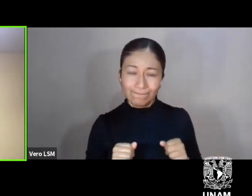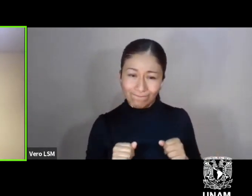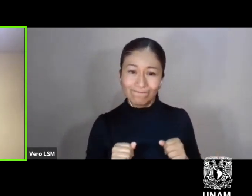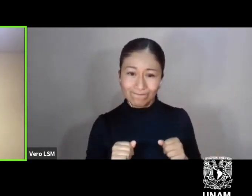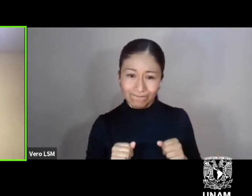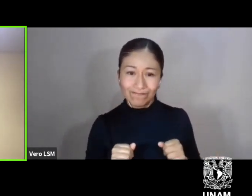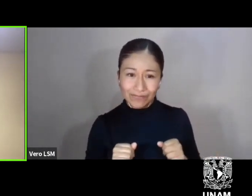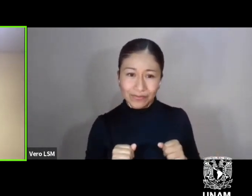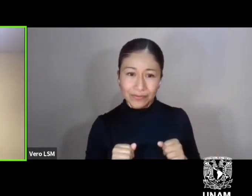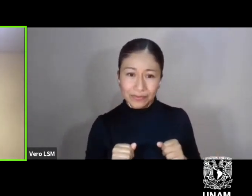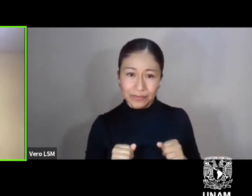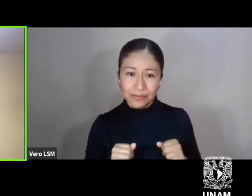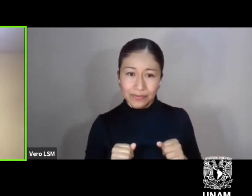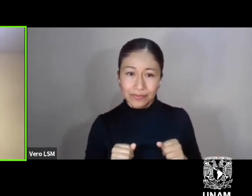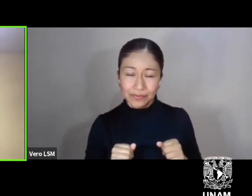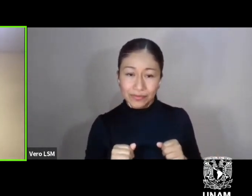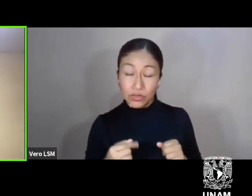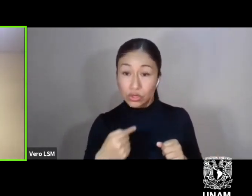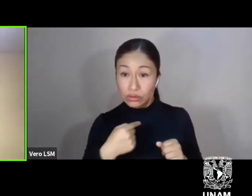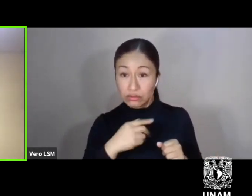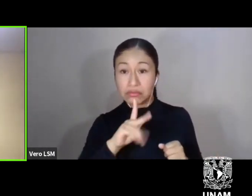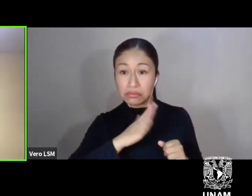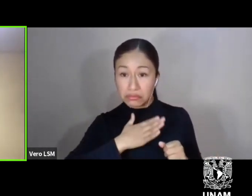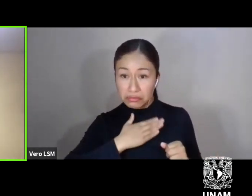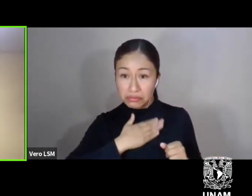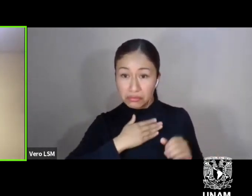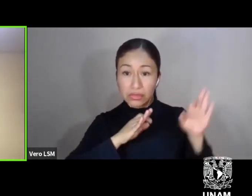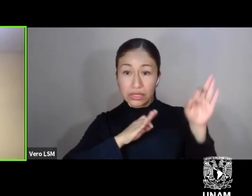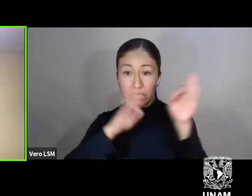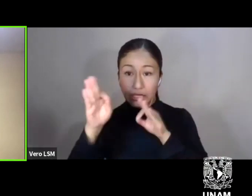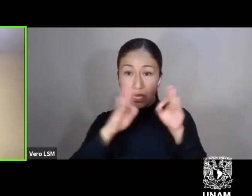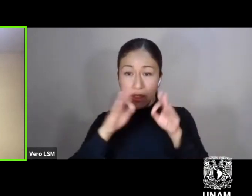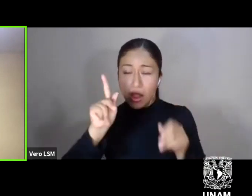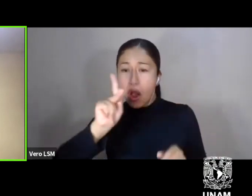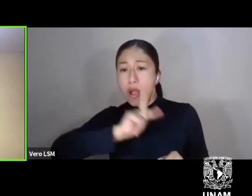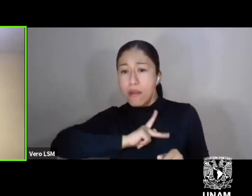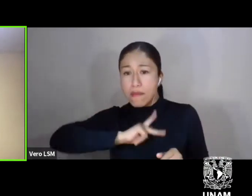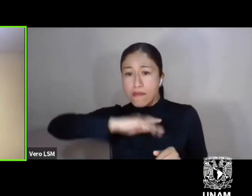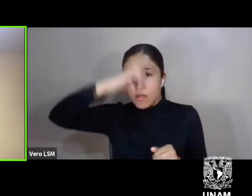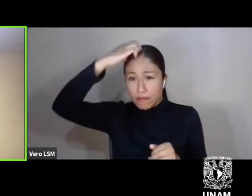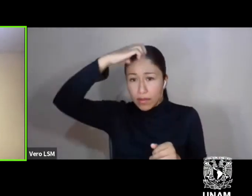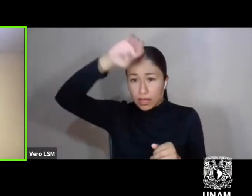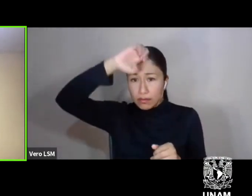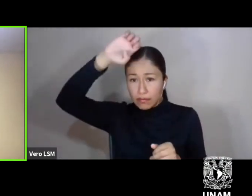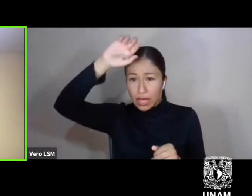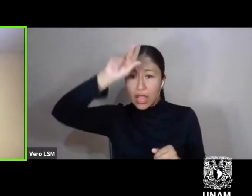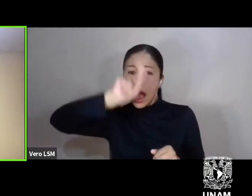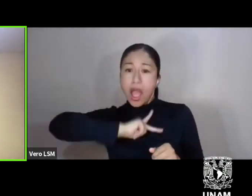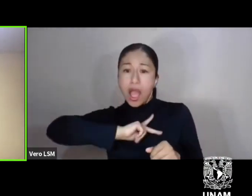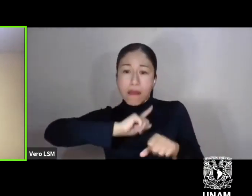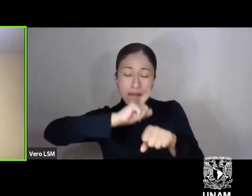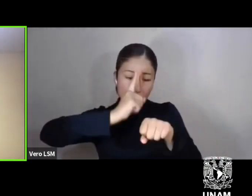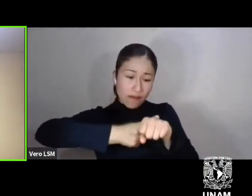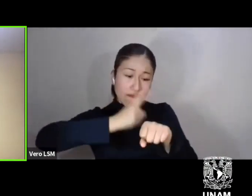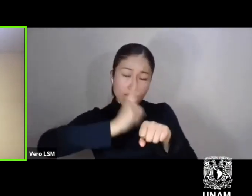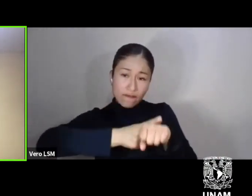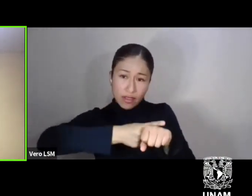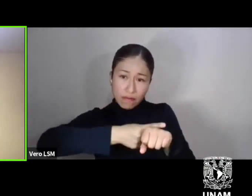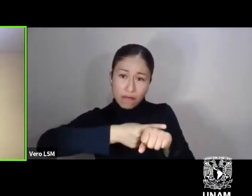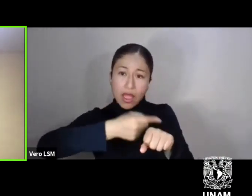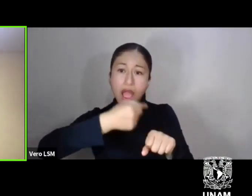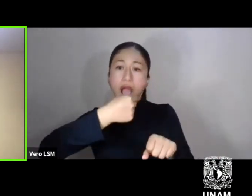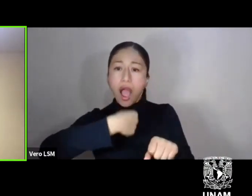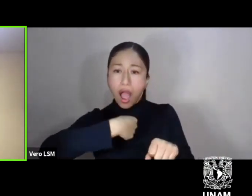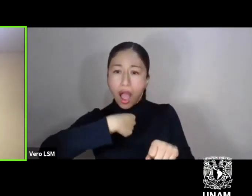en la semblanza, la hago desde mi experiencia con mi enfermedad, porque me da un conocimiento particular de